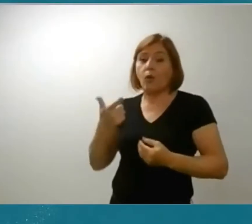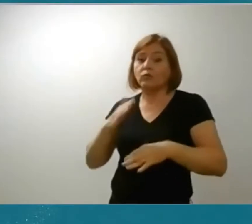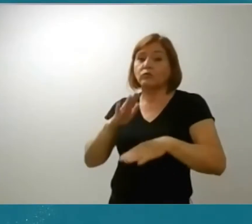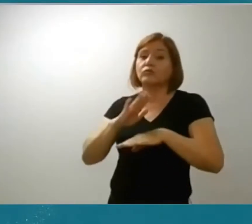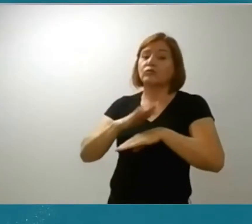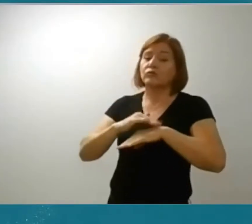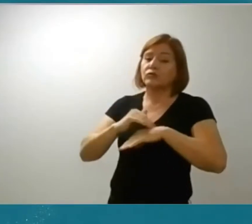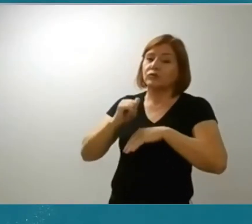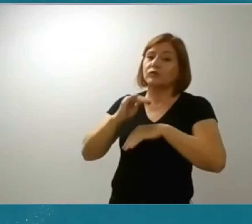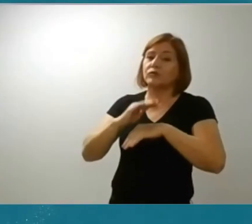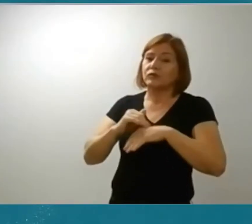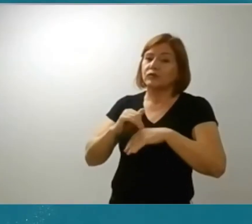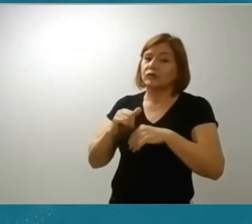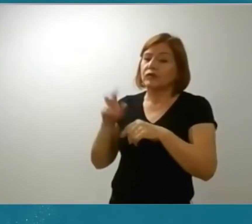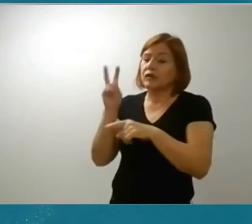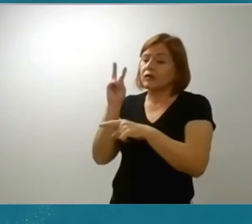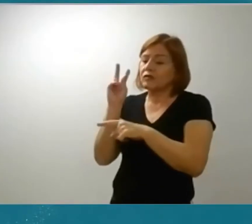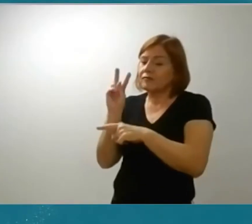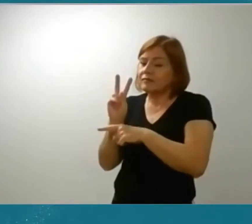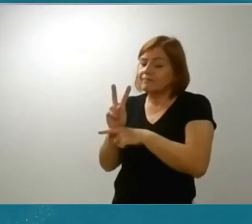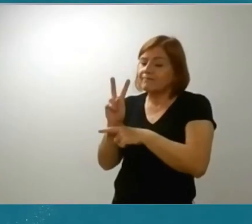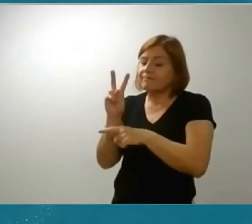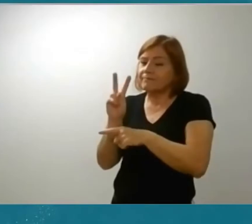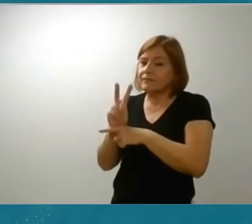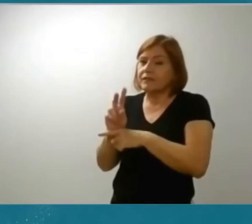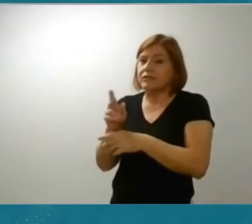conosco. João capítulo 14.